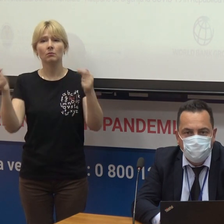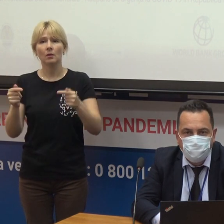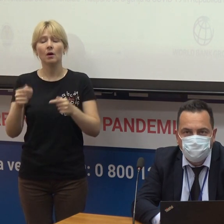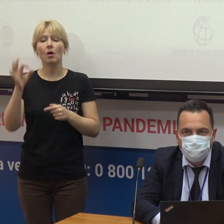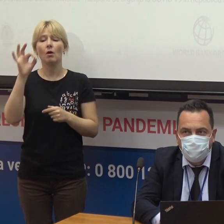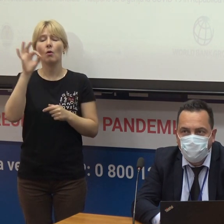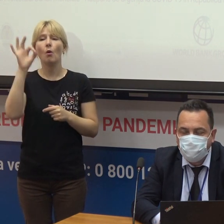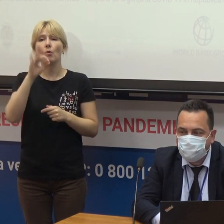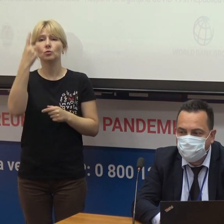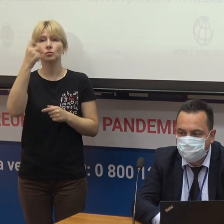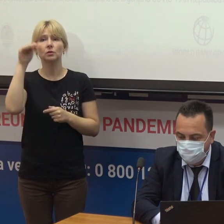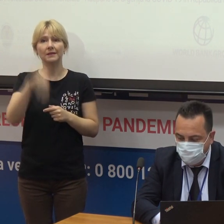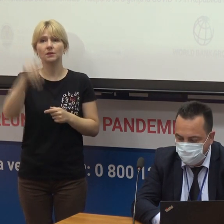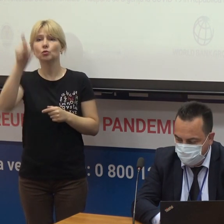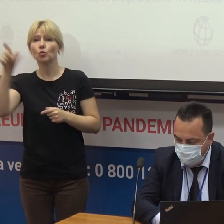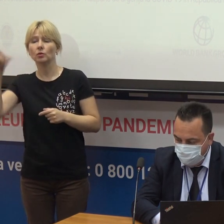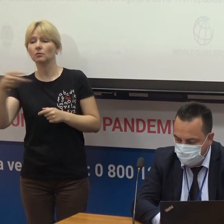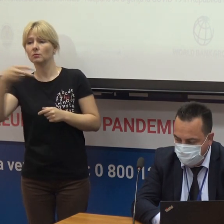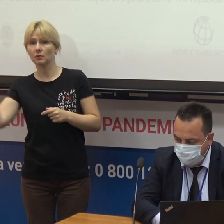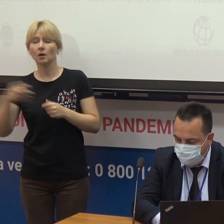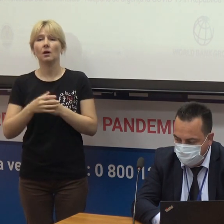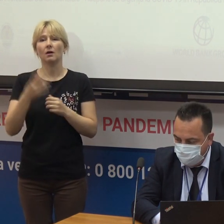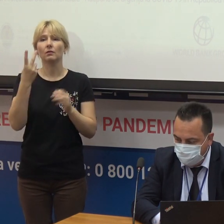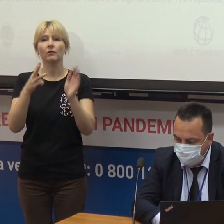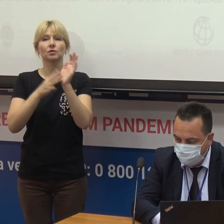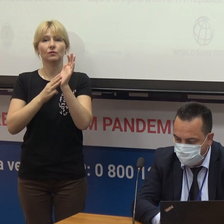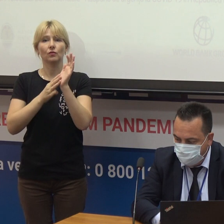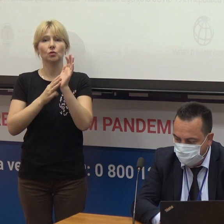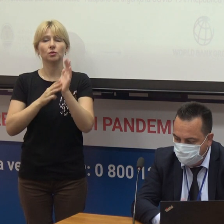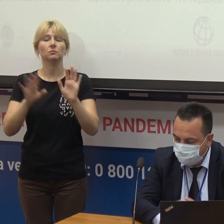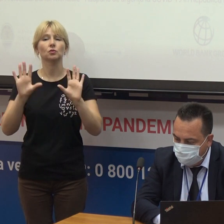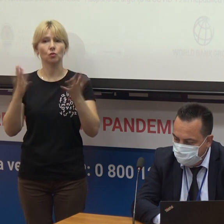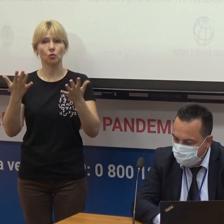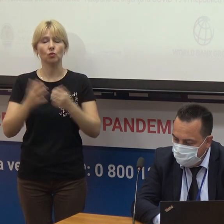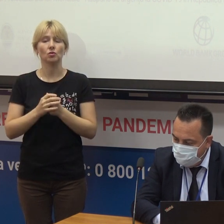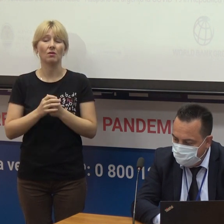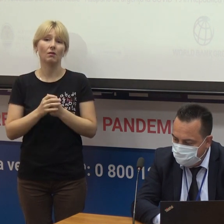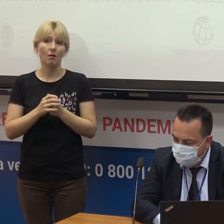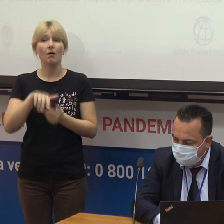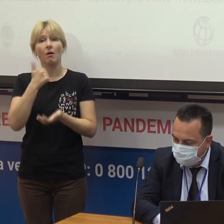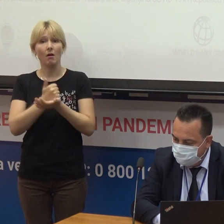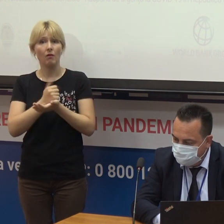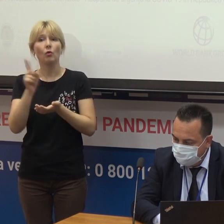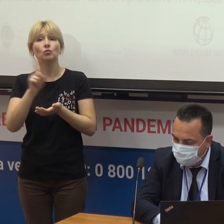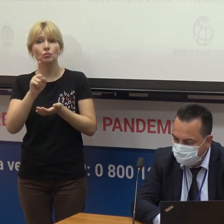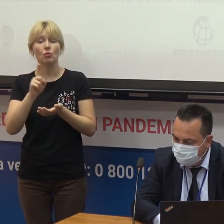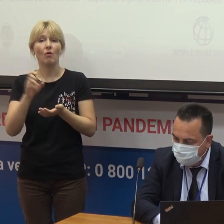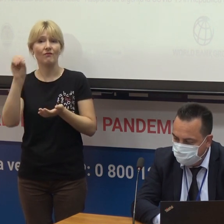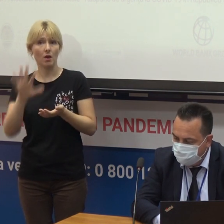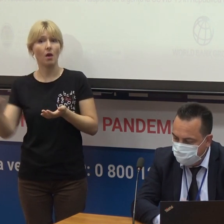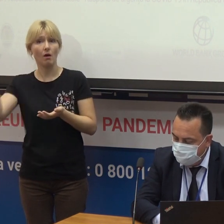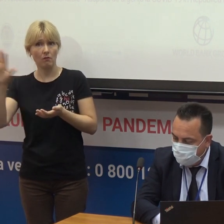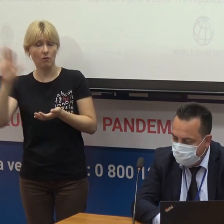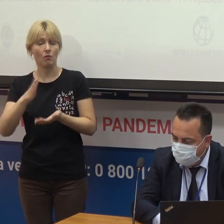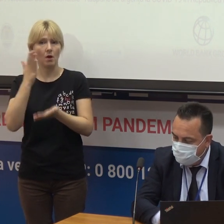la 100.000 de populație fiind de 28 de cazuri la 100.000. În general, pe continentul european